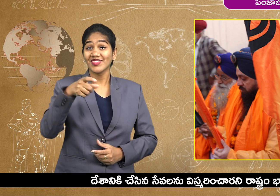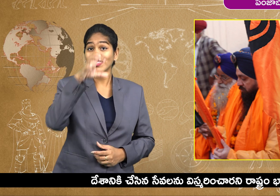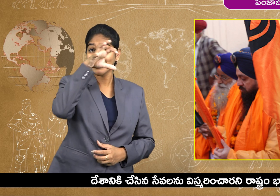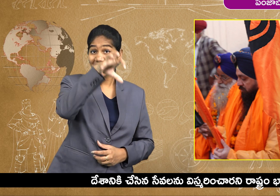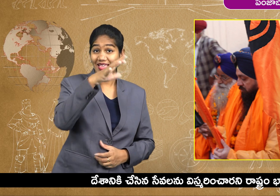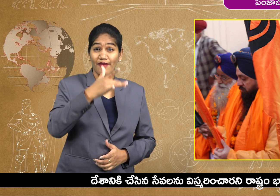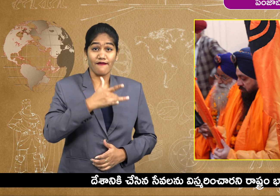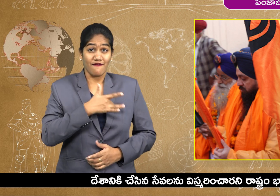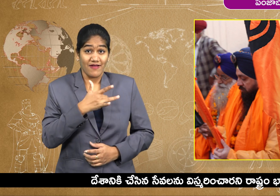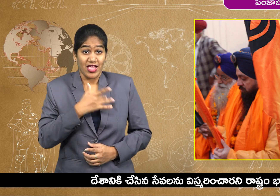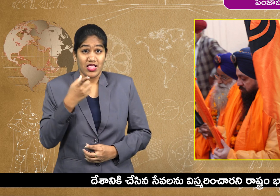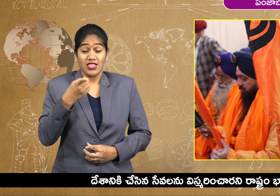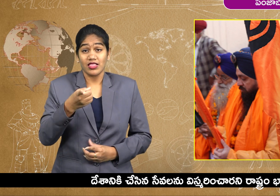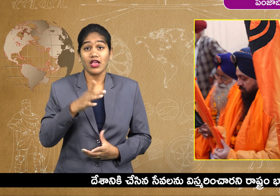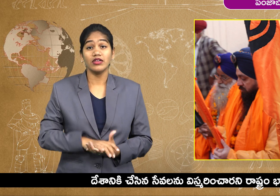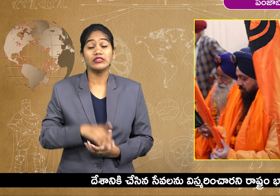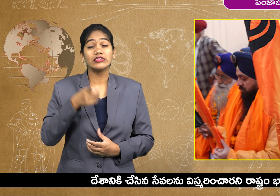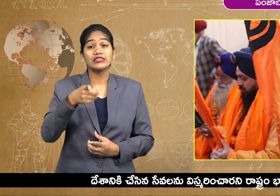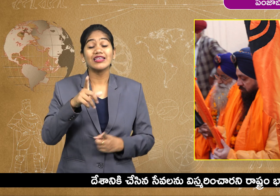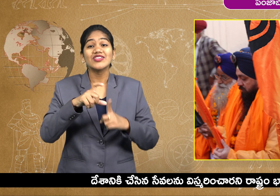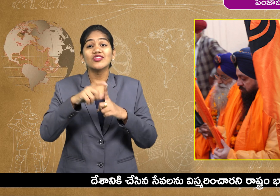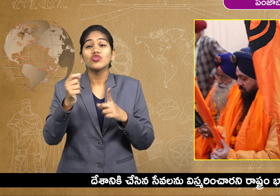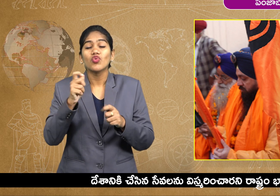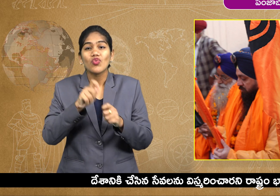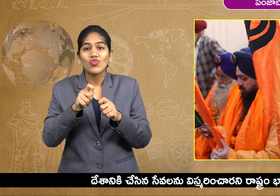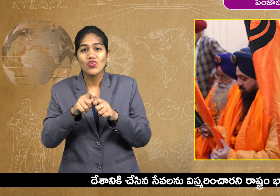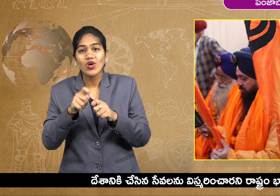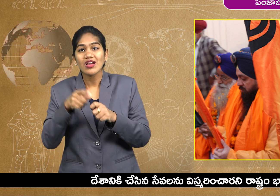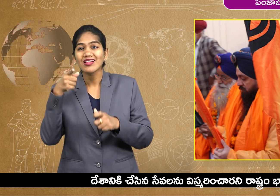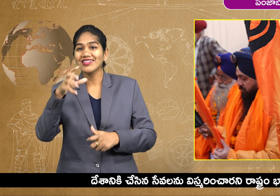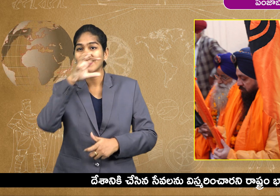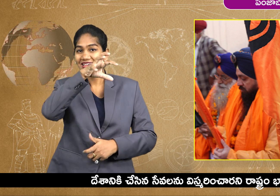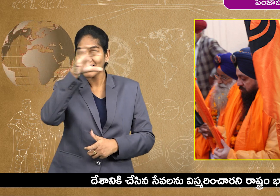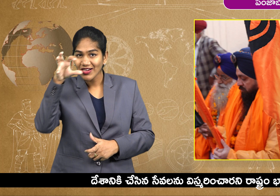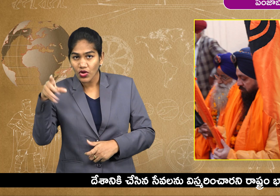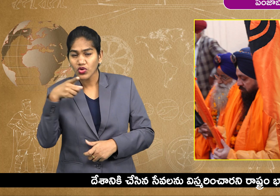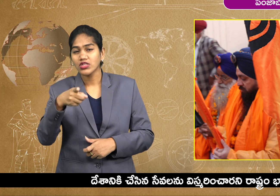దేశానికి చేసిన సేవలను విస్మరించారని రాష్ట్రం భావించింది.